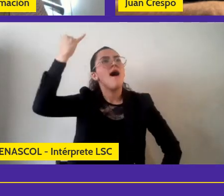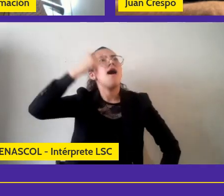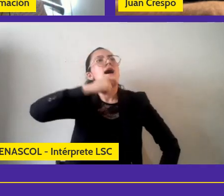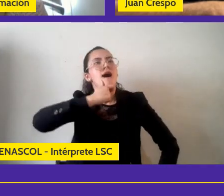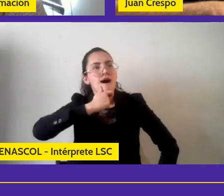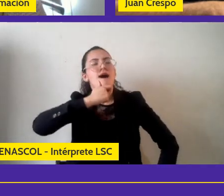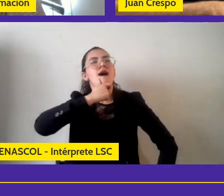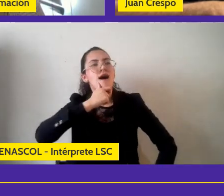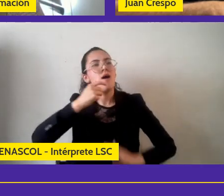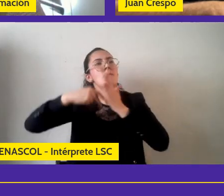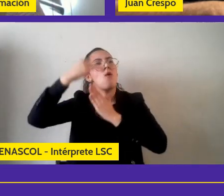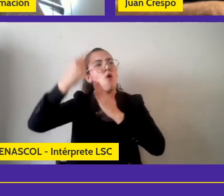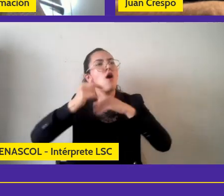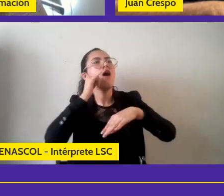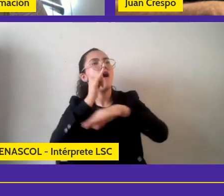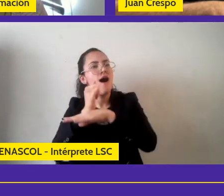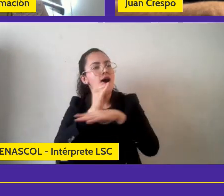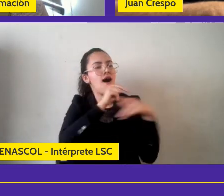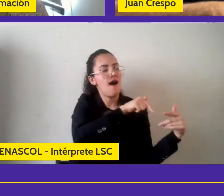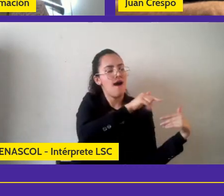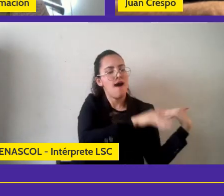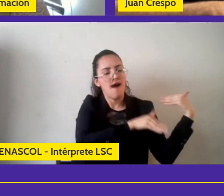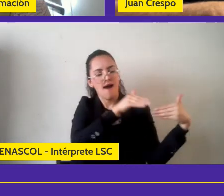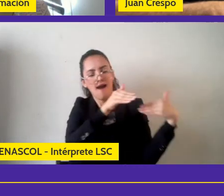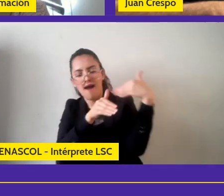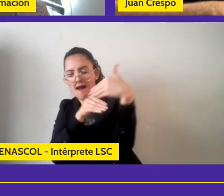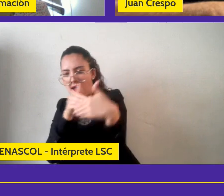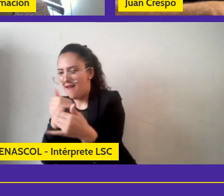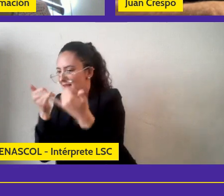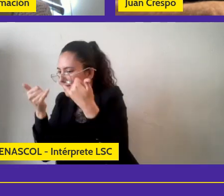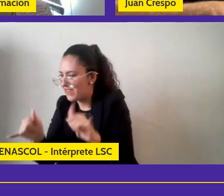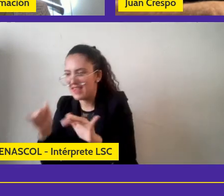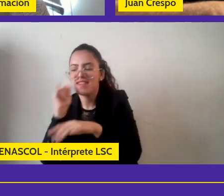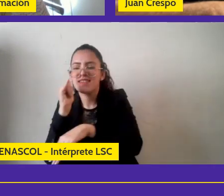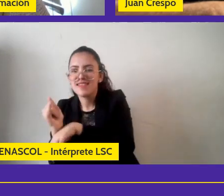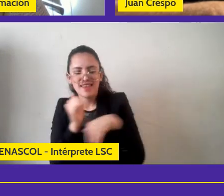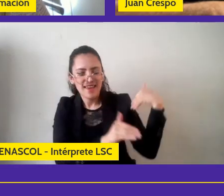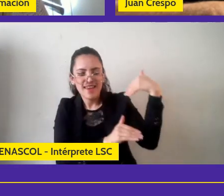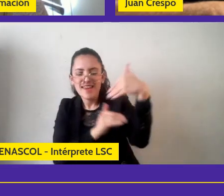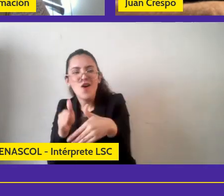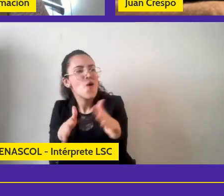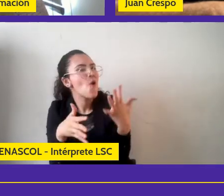hasta terminar la película? Es como un poco el secreto de la distribución